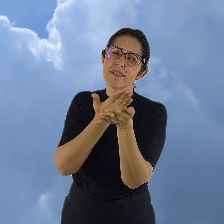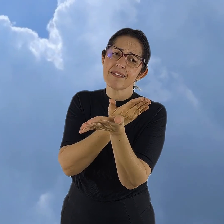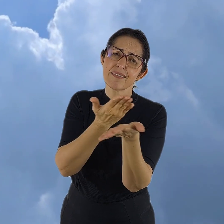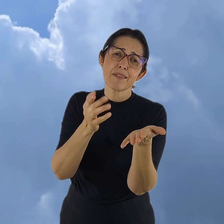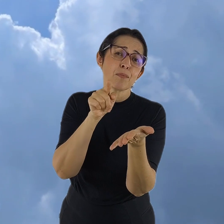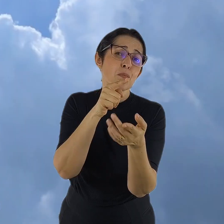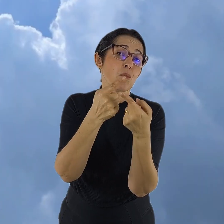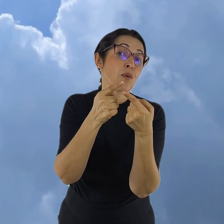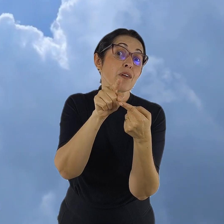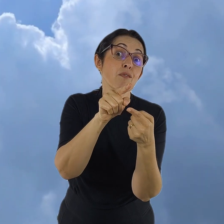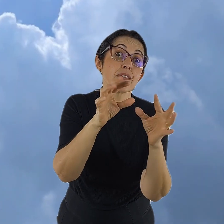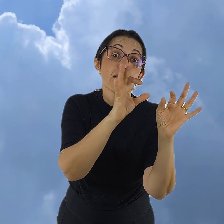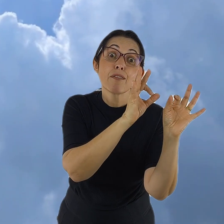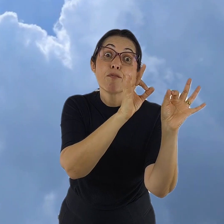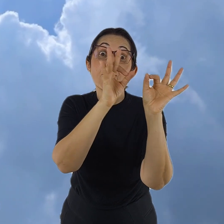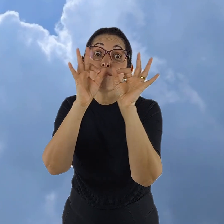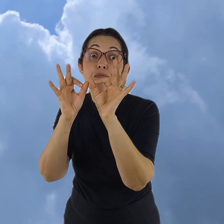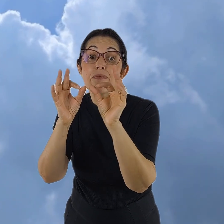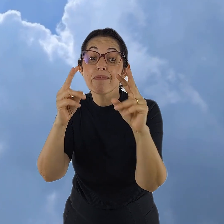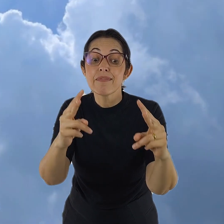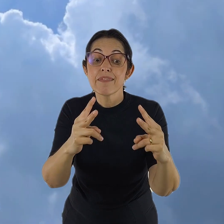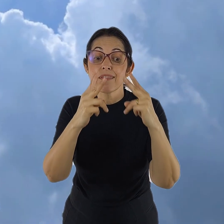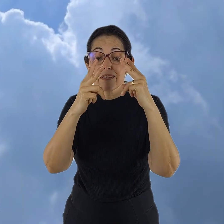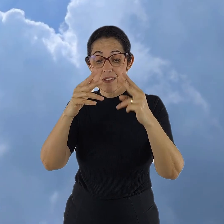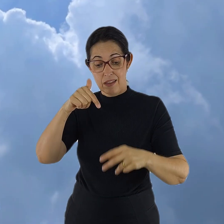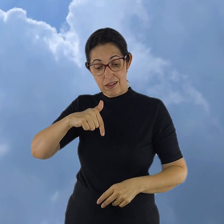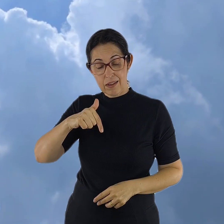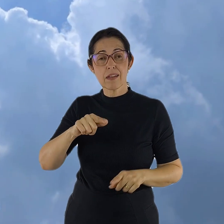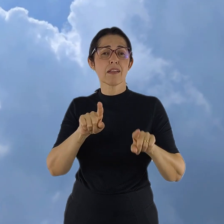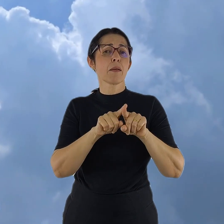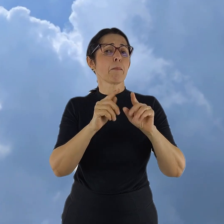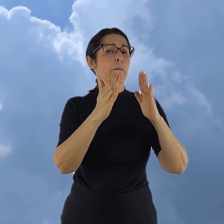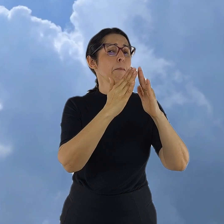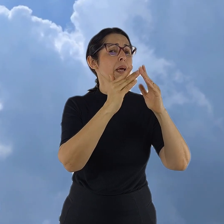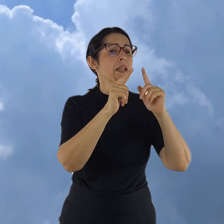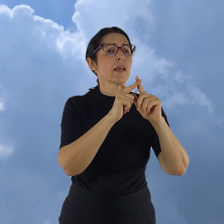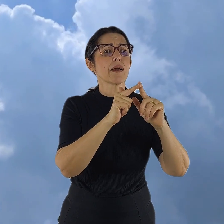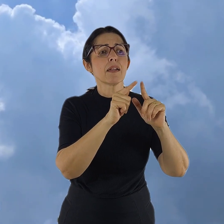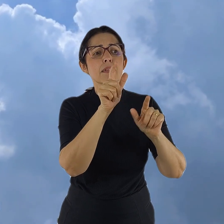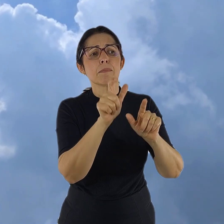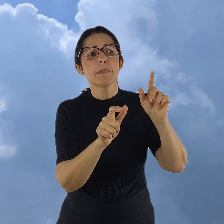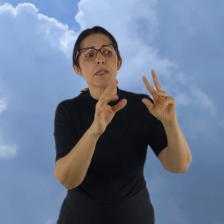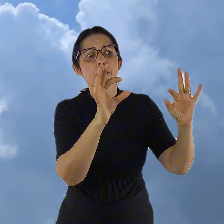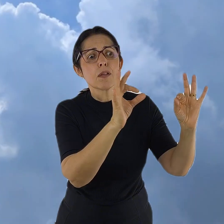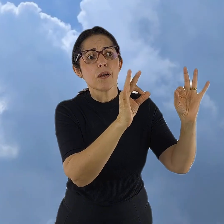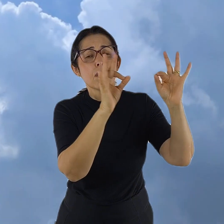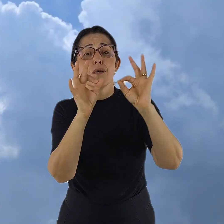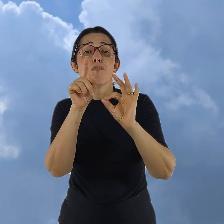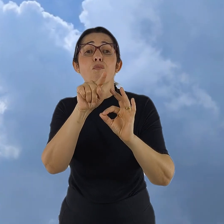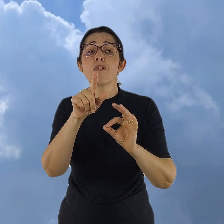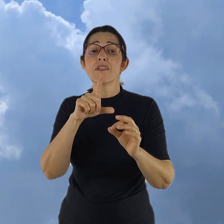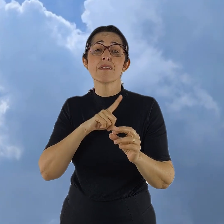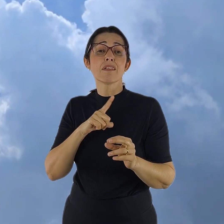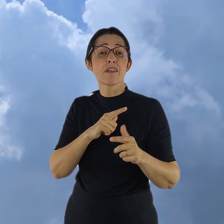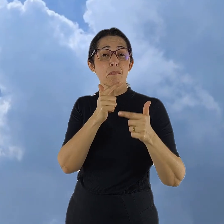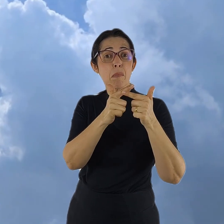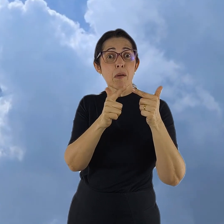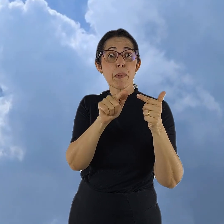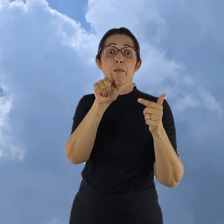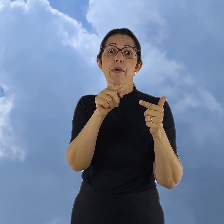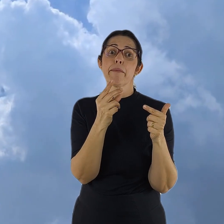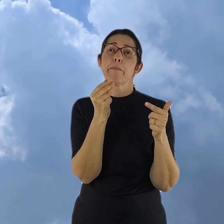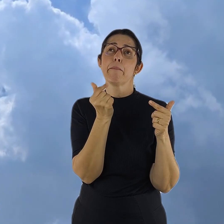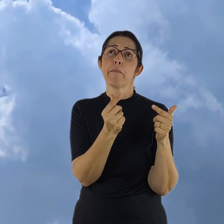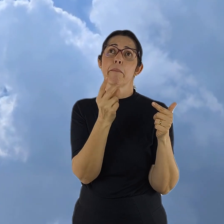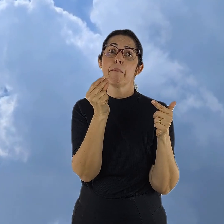Porque tem irmãos que estão nos ouvindo pela Rádio Manaim, há irmãos em igrejas e aqui que estão administrando problemas que não podem ser